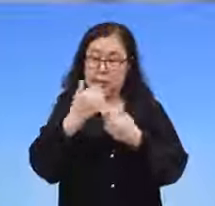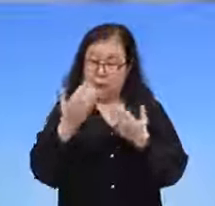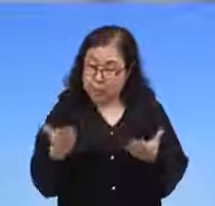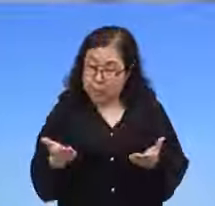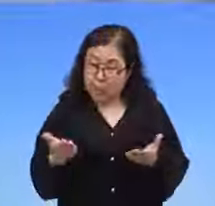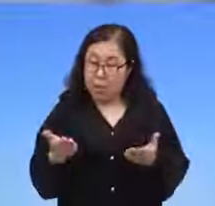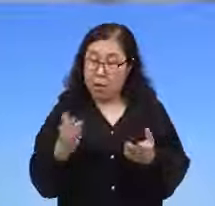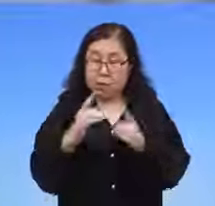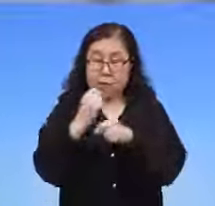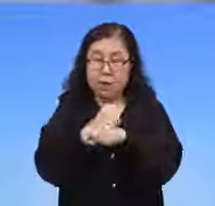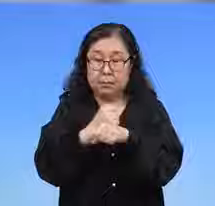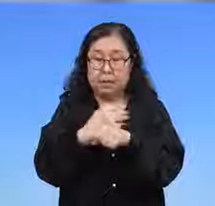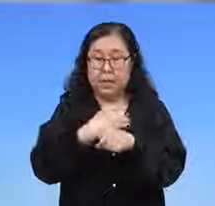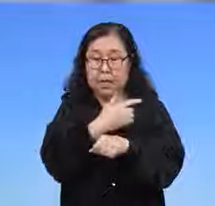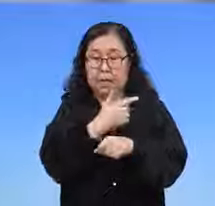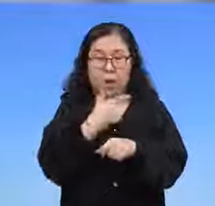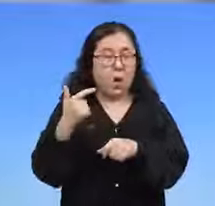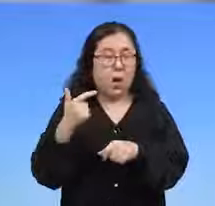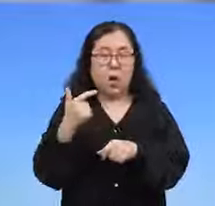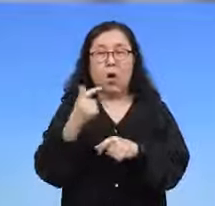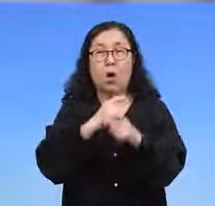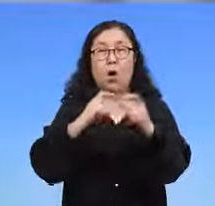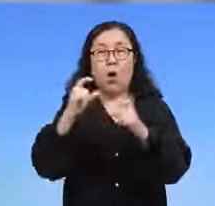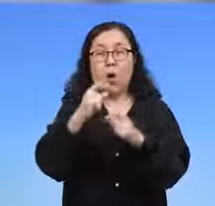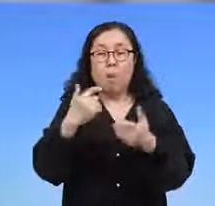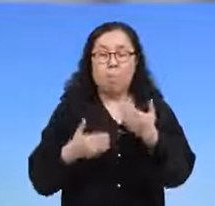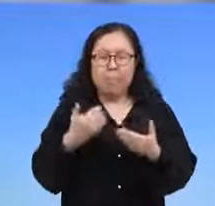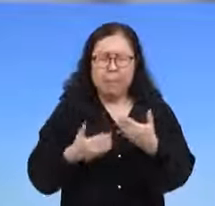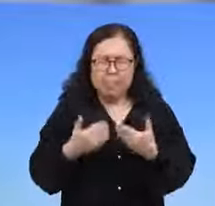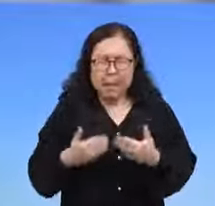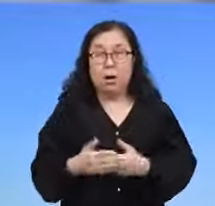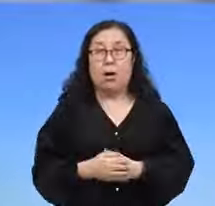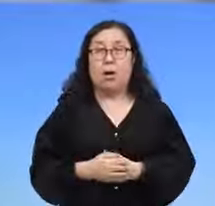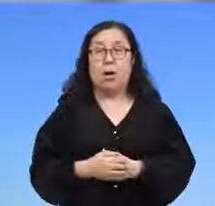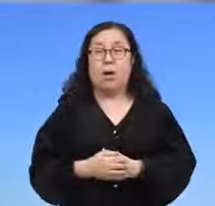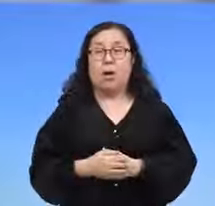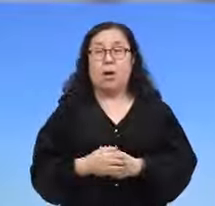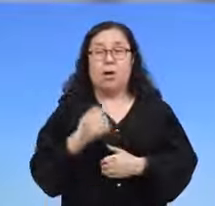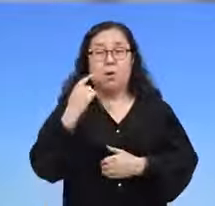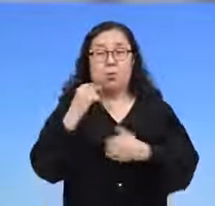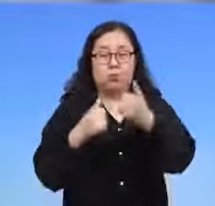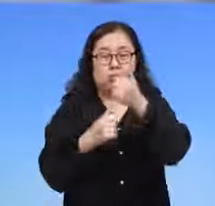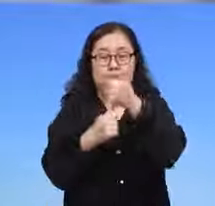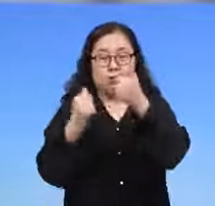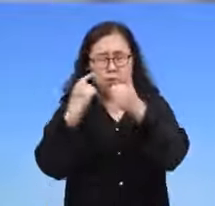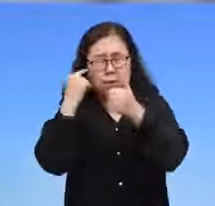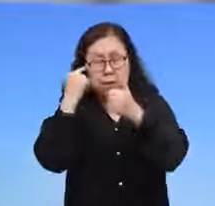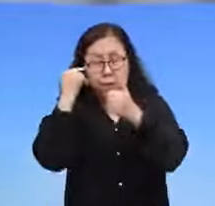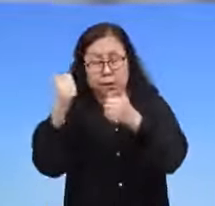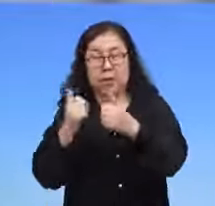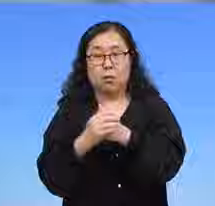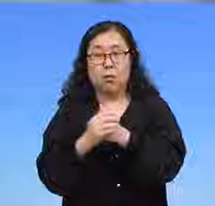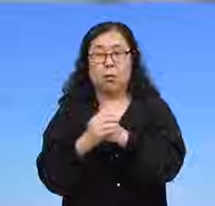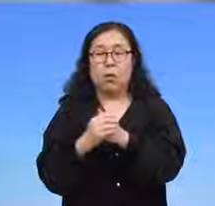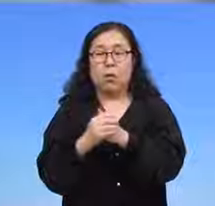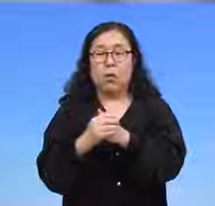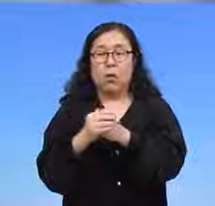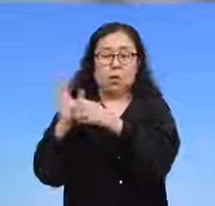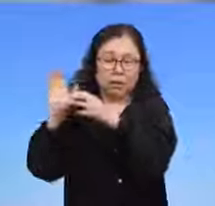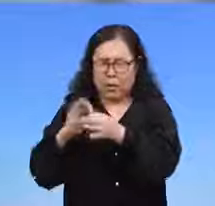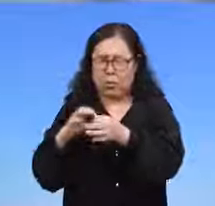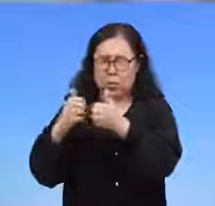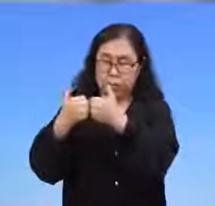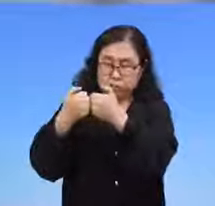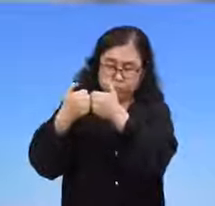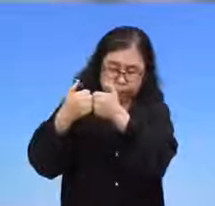천만의 말씀이에요. 훨씬 바빠졌습니다. 계속 교육자들하고 비상회의를 가지면서 이 상황에서